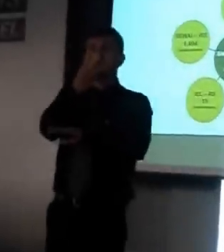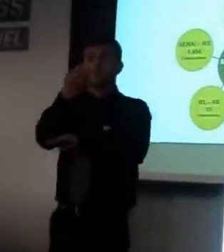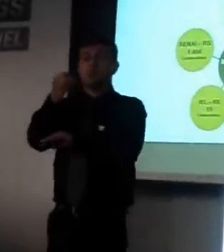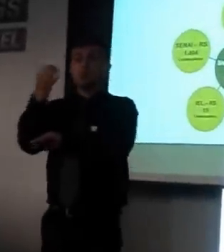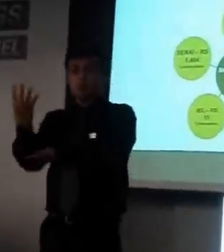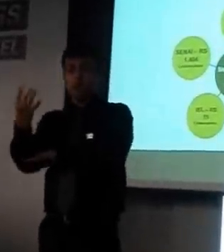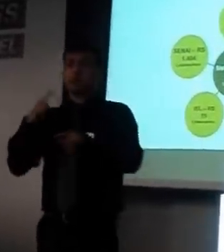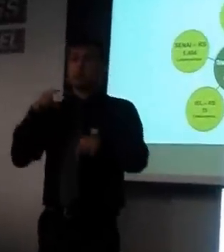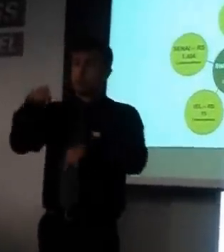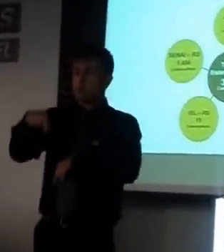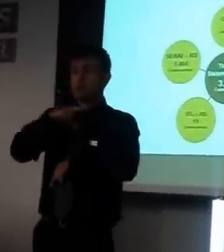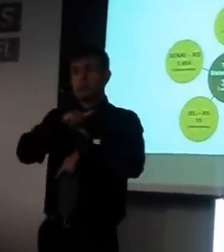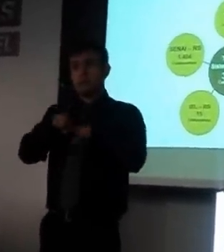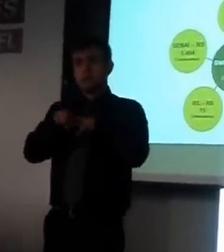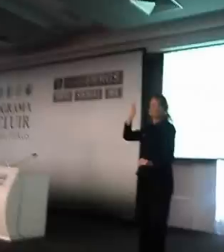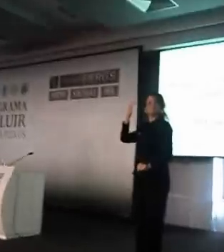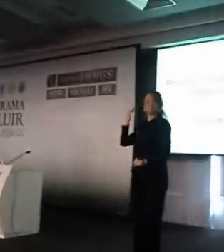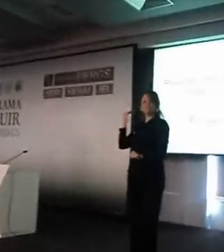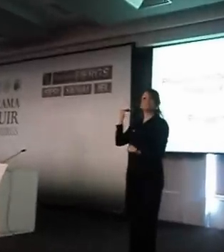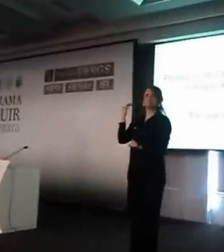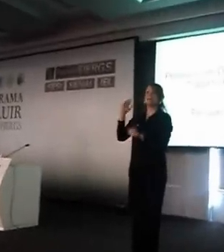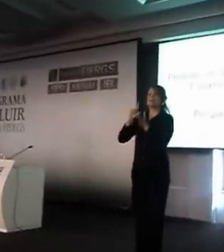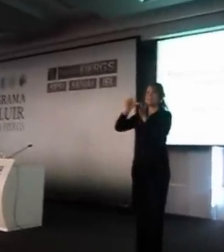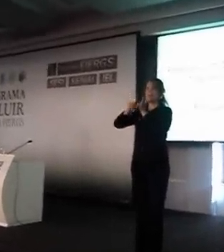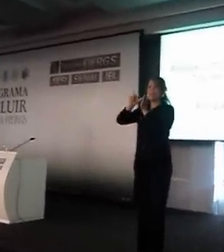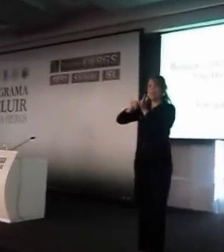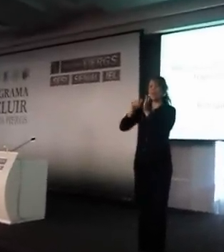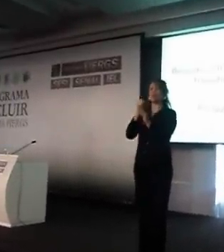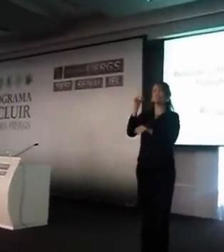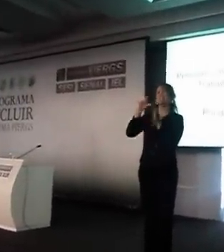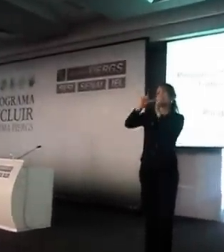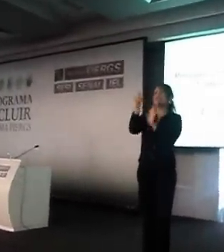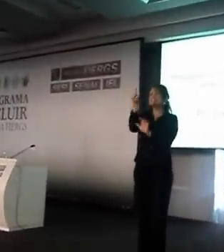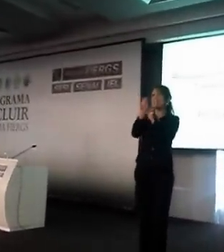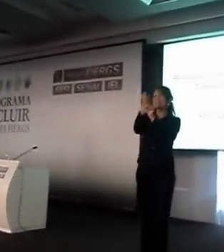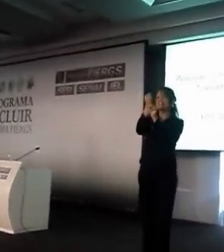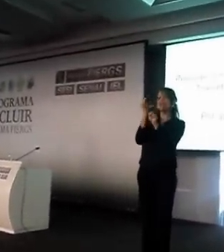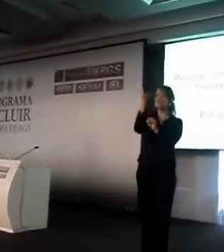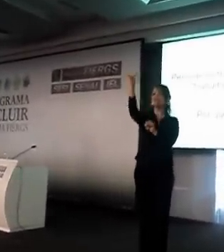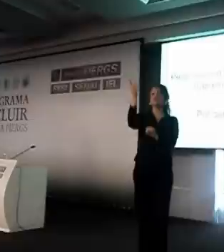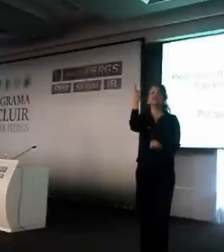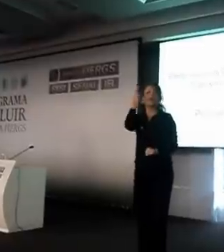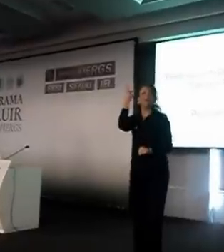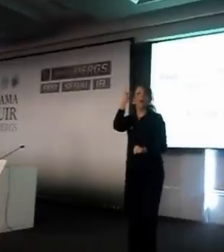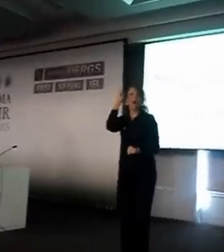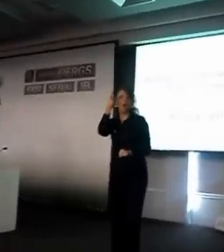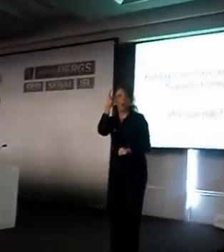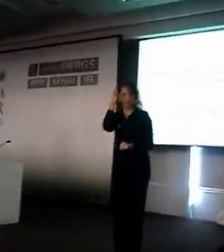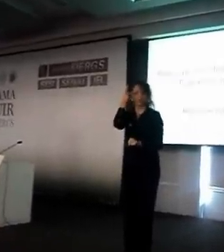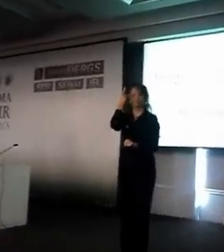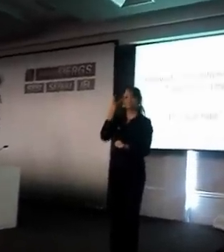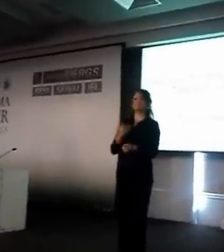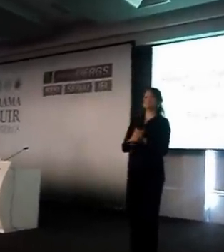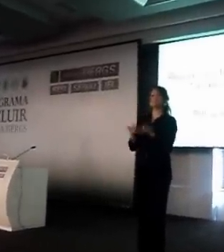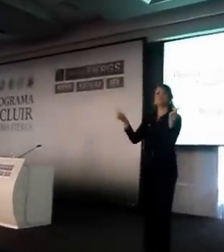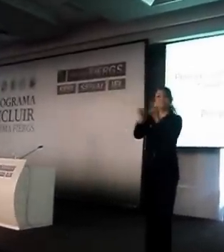nós temos também um condomínio com 60. O Estado de São Paulo, 6 anos depois, o Estado de São Paulo segue